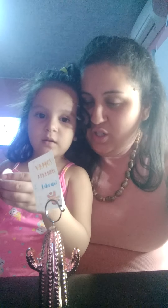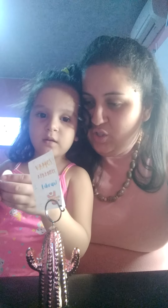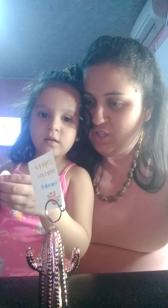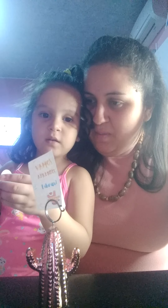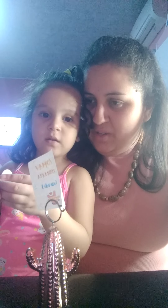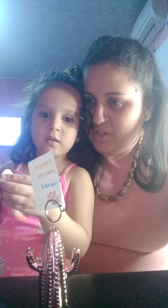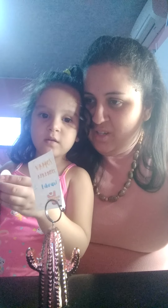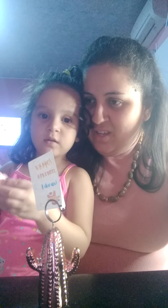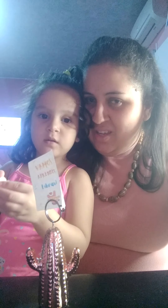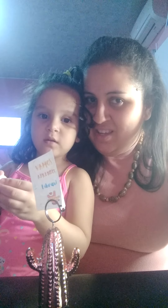de Libras?